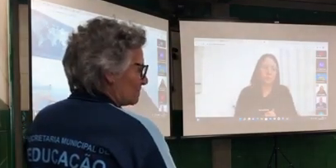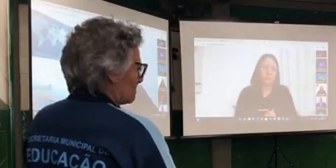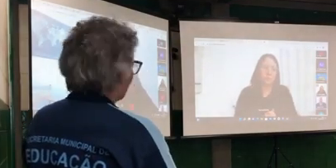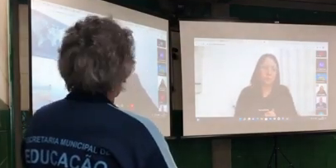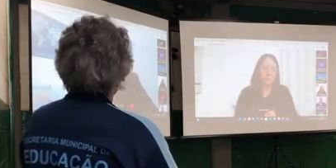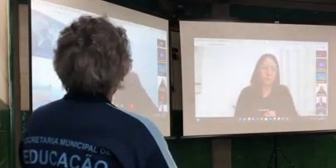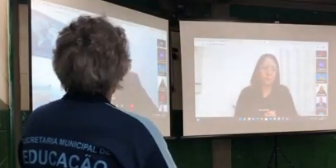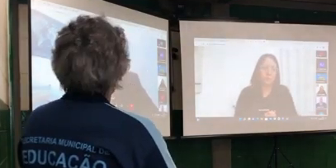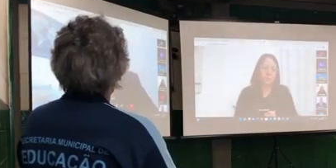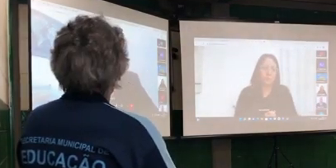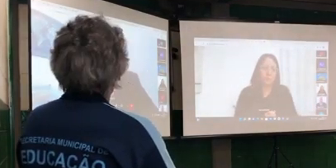Está